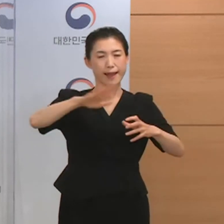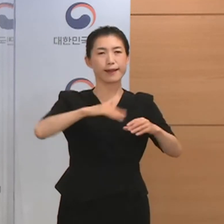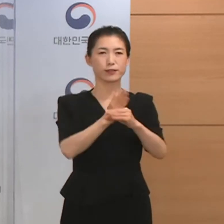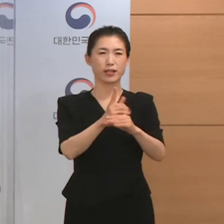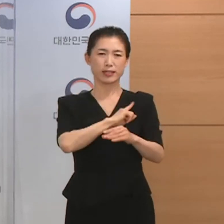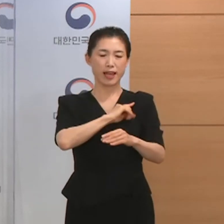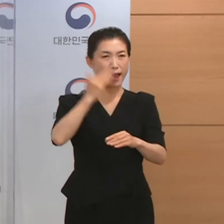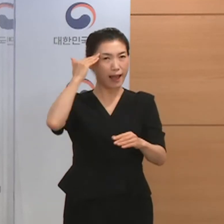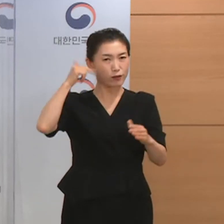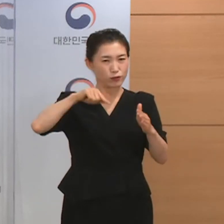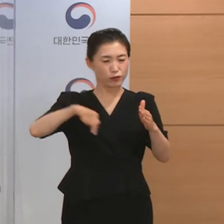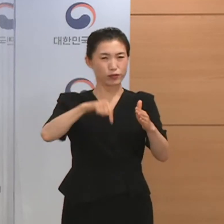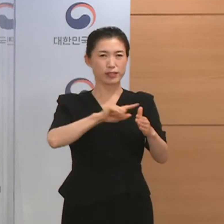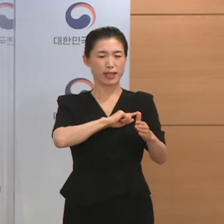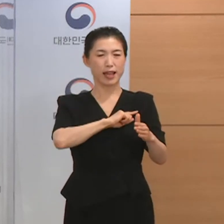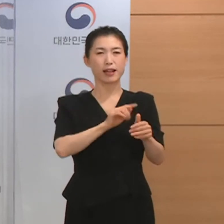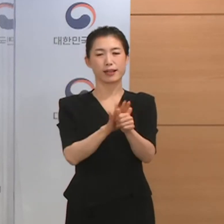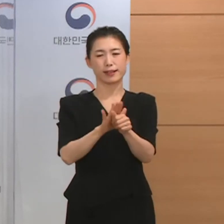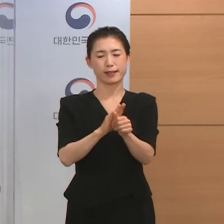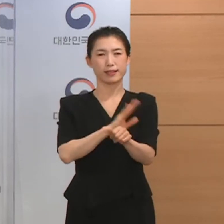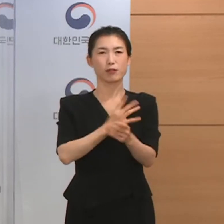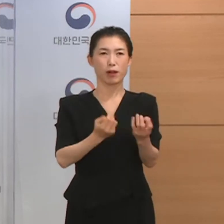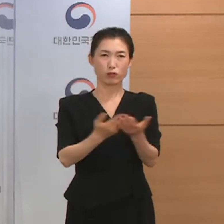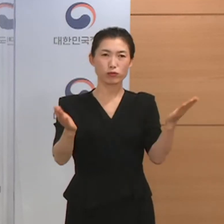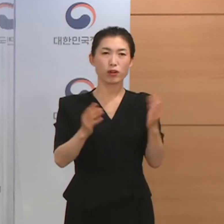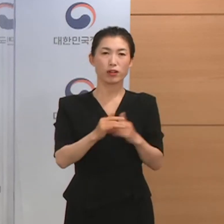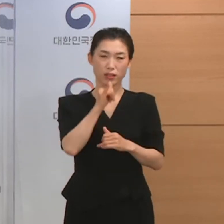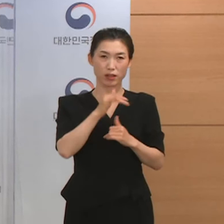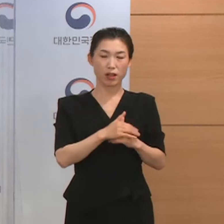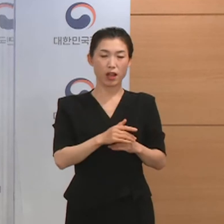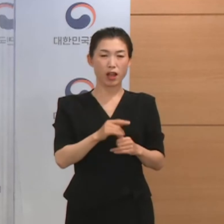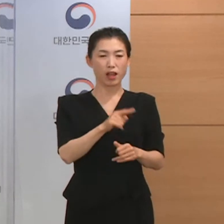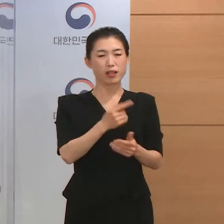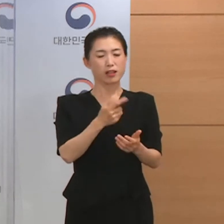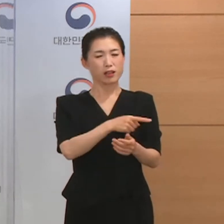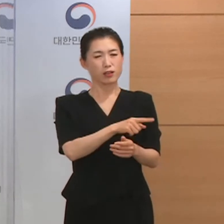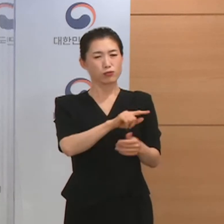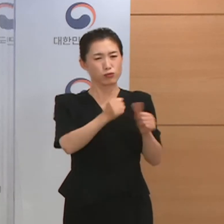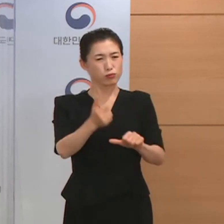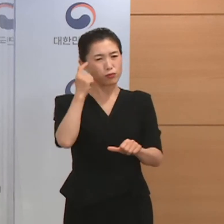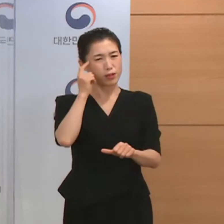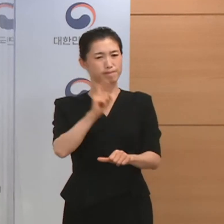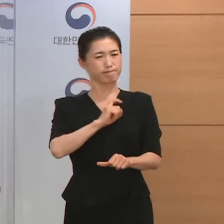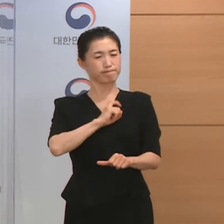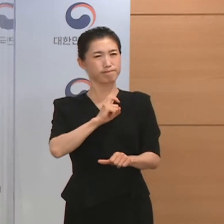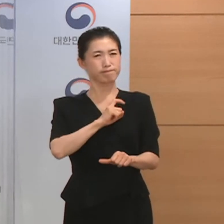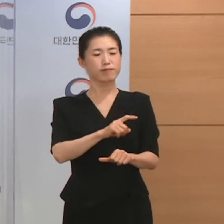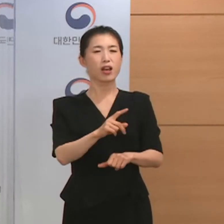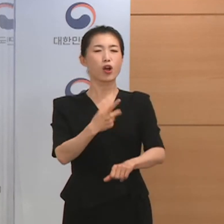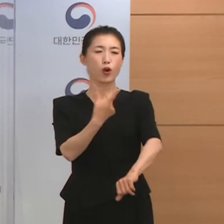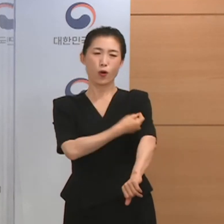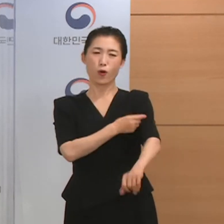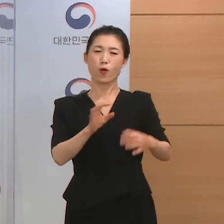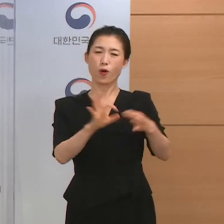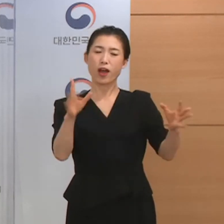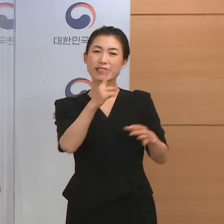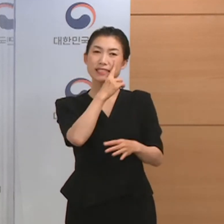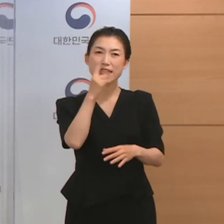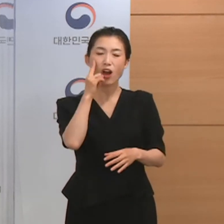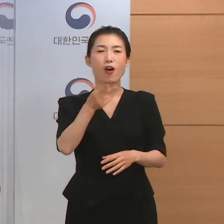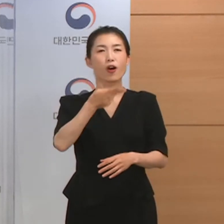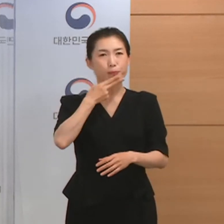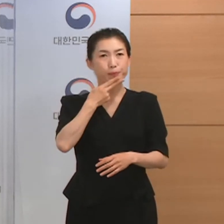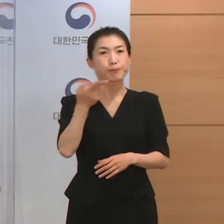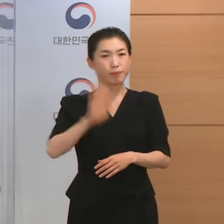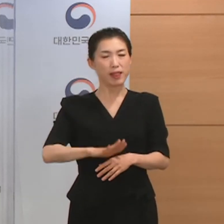확실히 자료 불충분으로 확실하지 않은 경우까지 지원 대상을 확대하고 있는 나라는 현재 저희가 파악하고